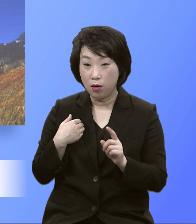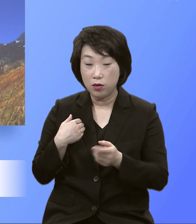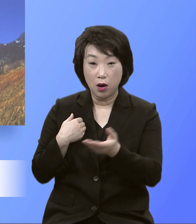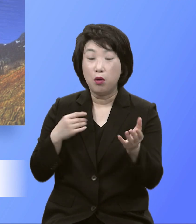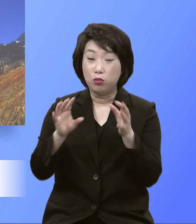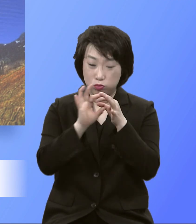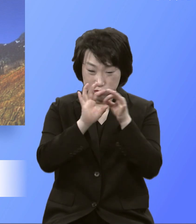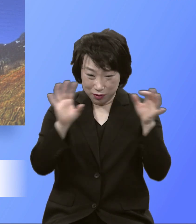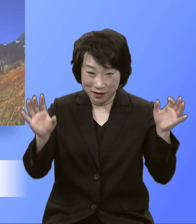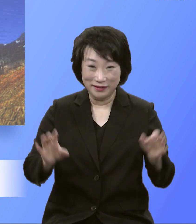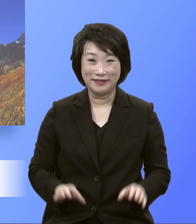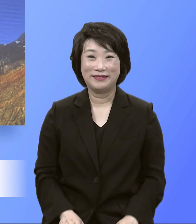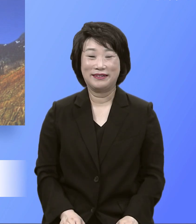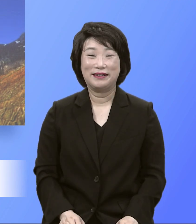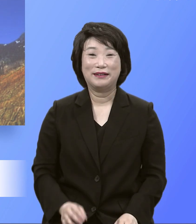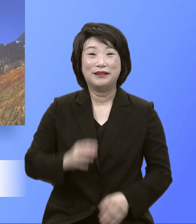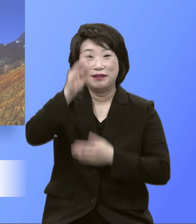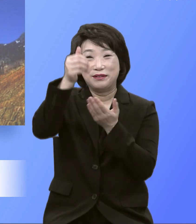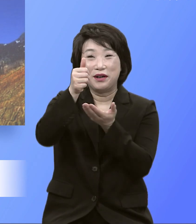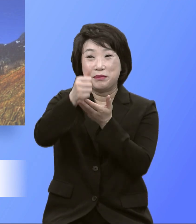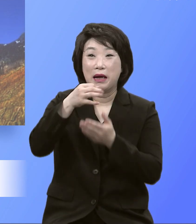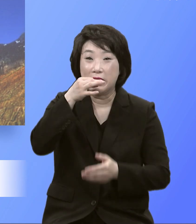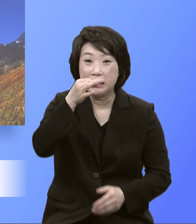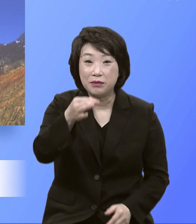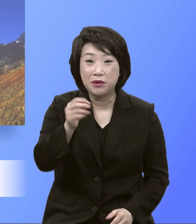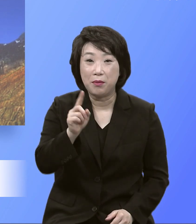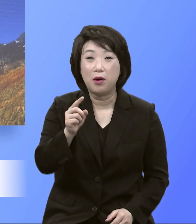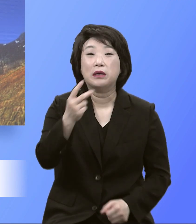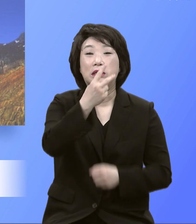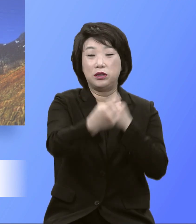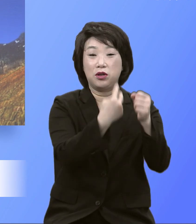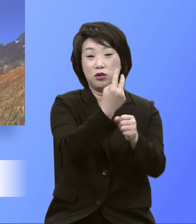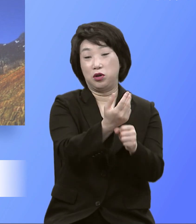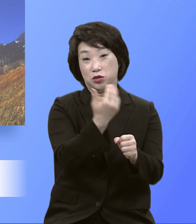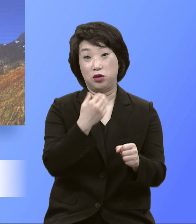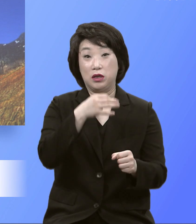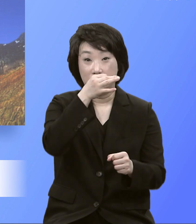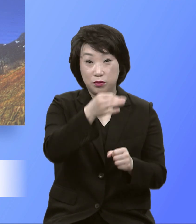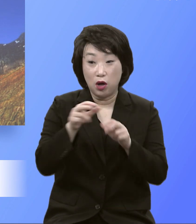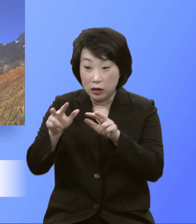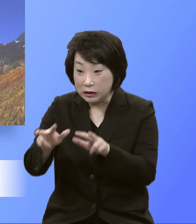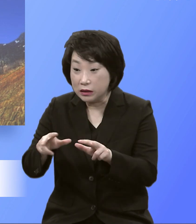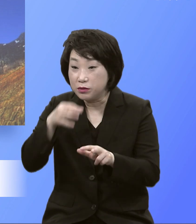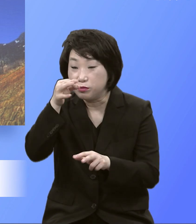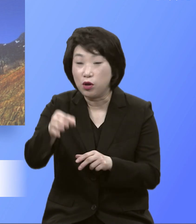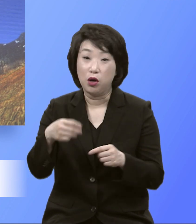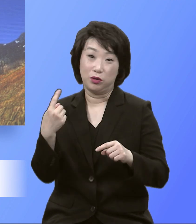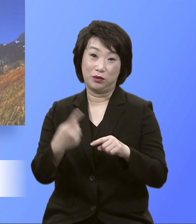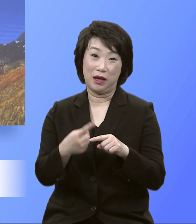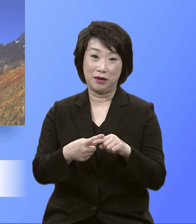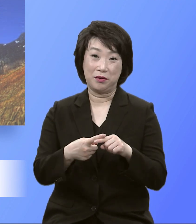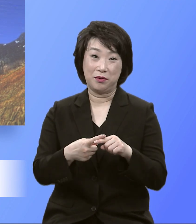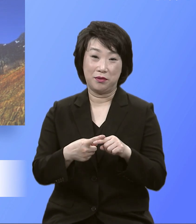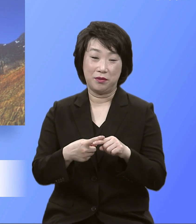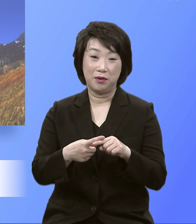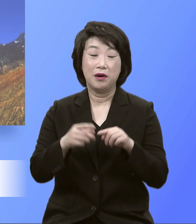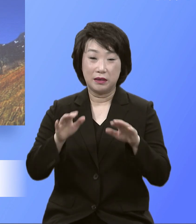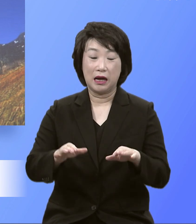아무 상관없어. 성령의 소리는 2000년 전의 소리나 지금 소리나